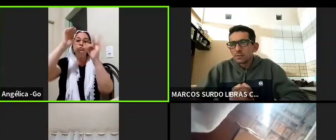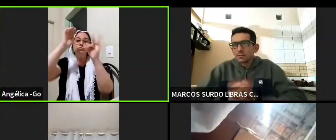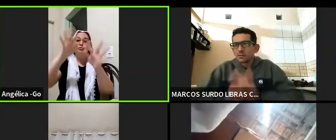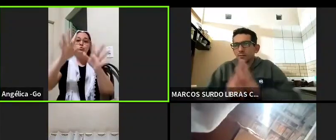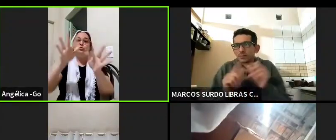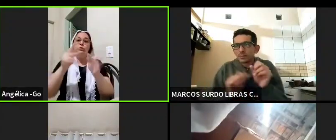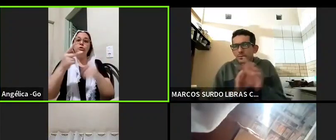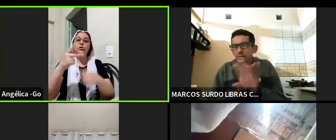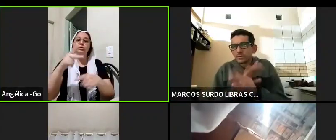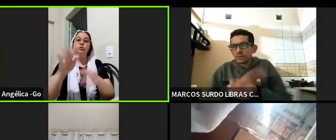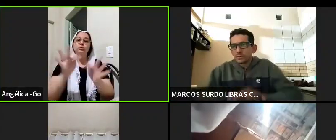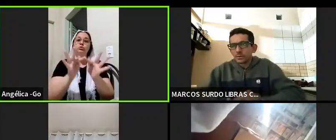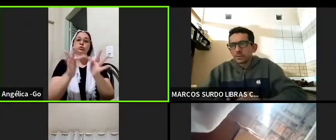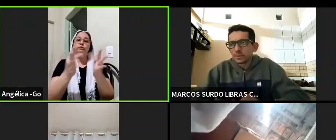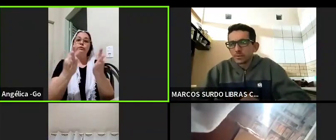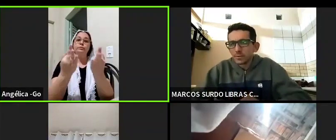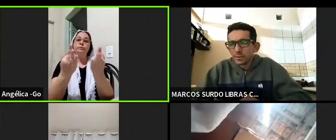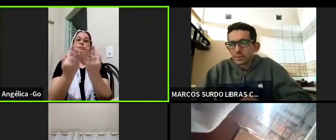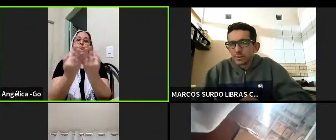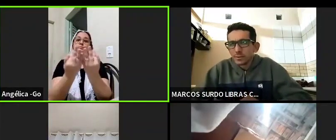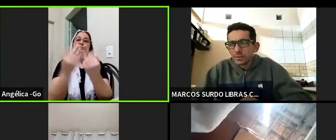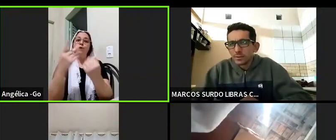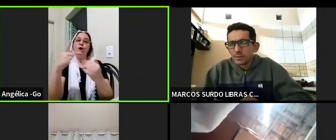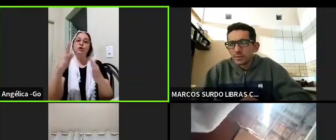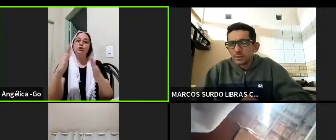Vem, amado meu, amada minha.